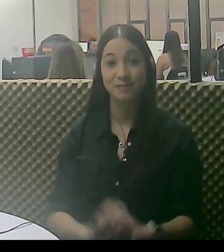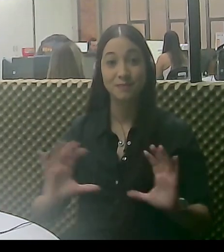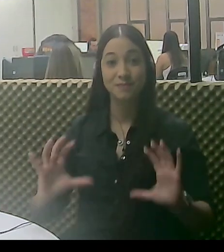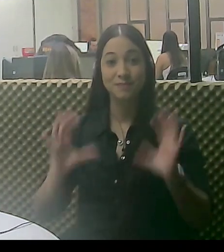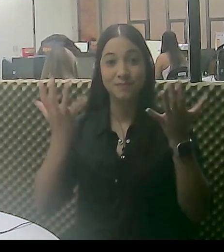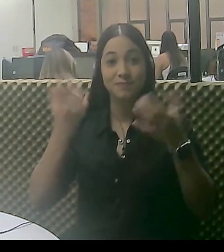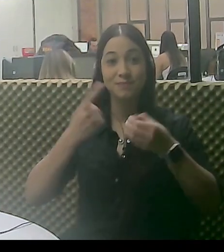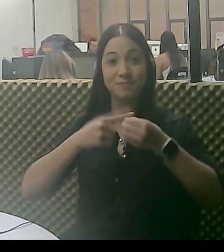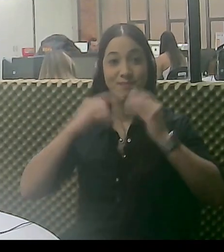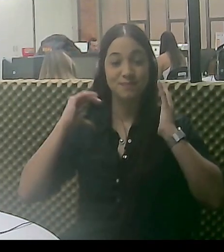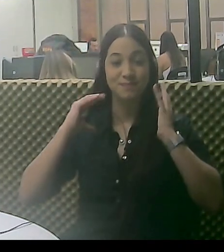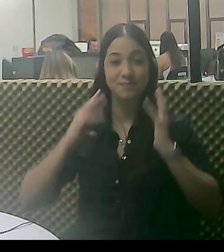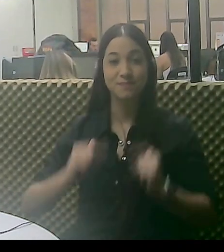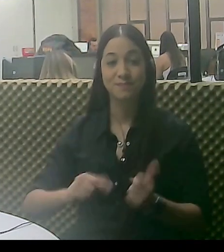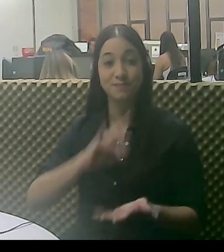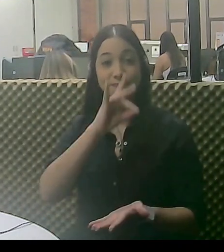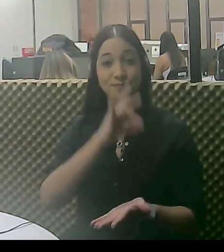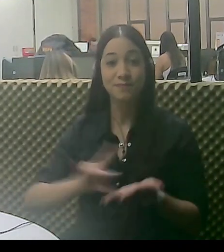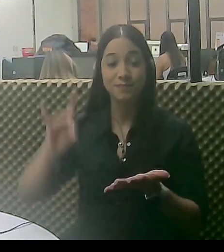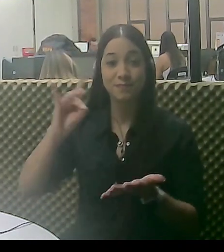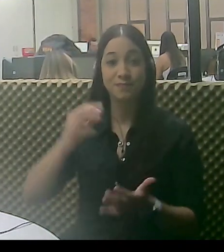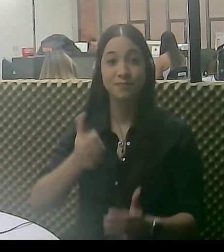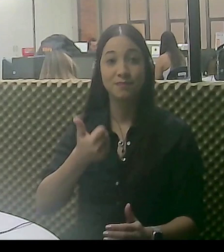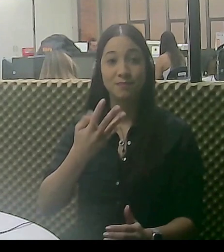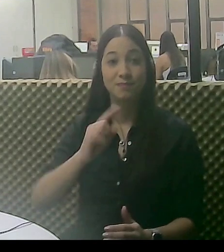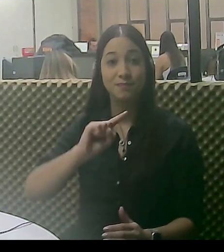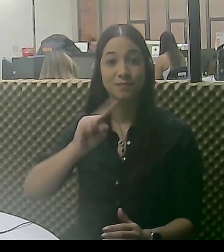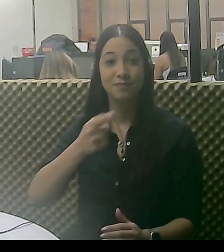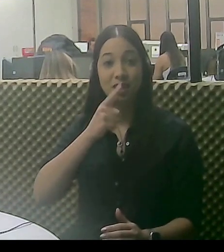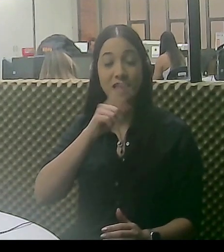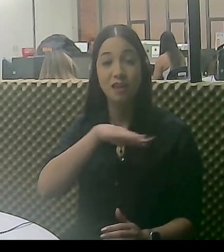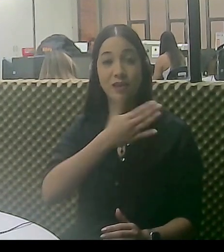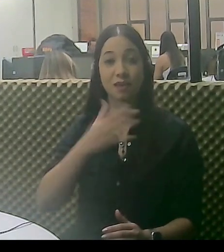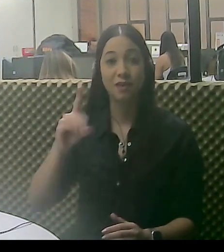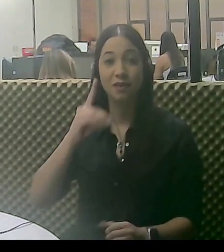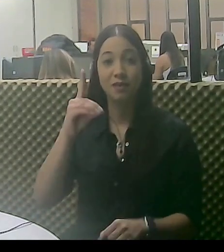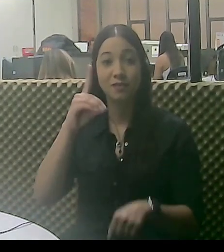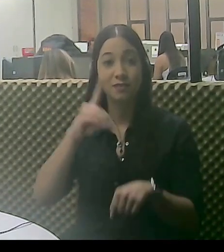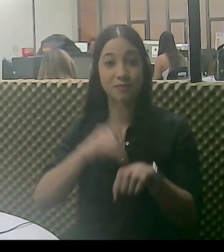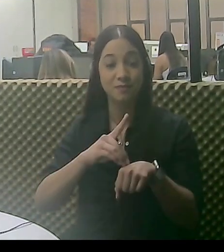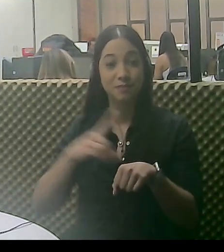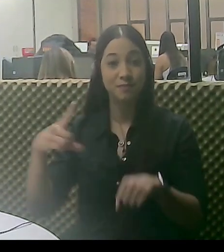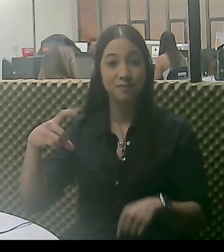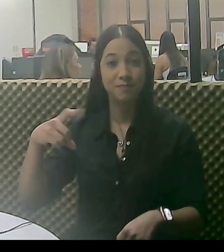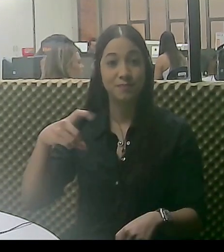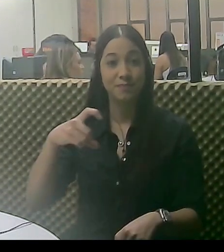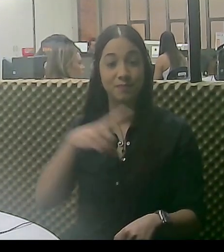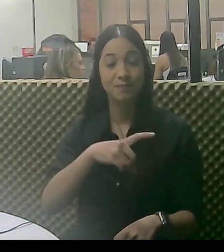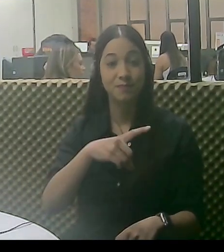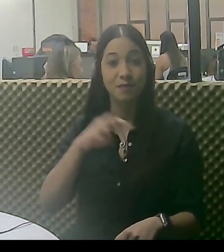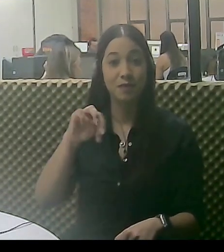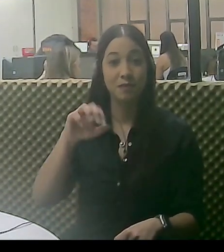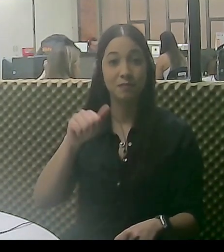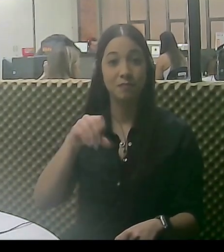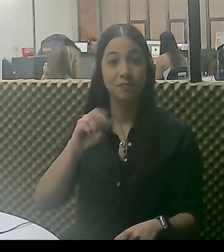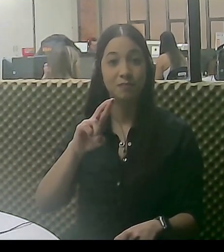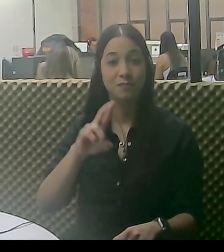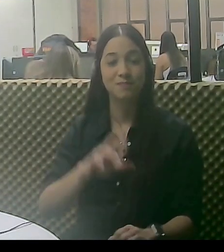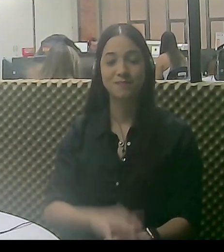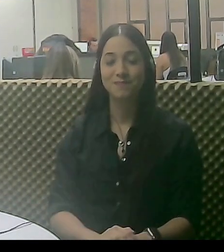Mutirão Cidade Limpa elimina mais de 14 mil criadouros e focos de Aedes na região do Mansur.